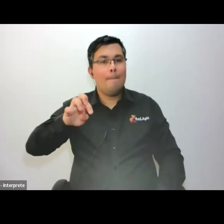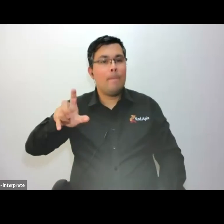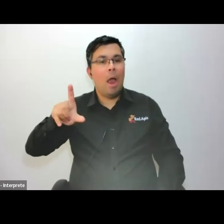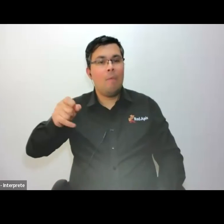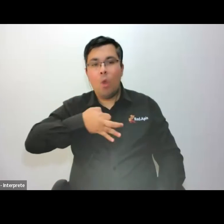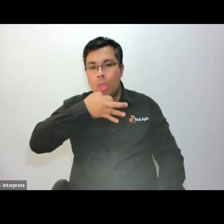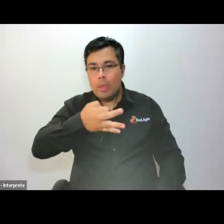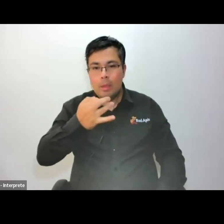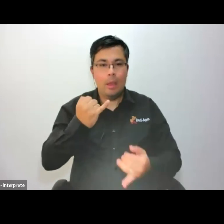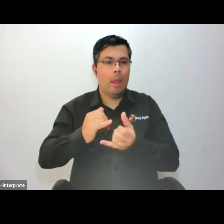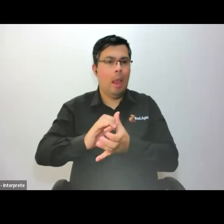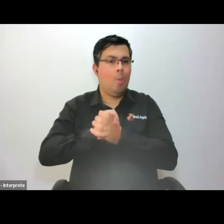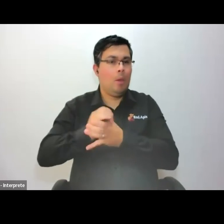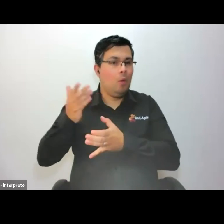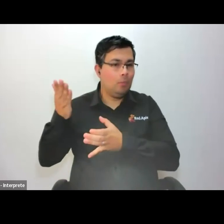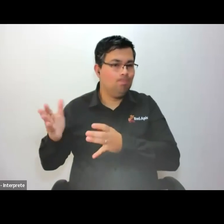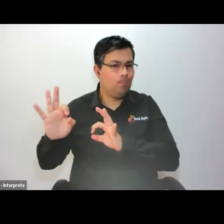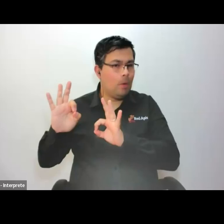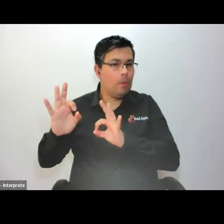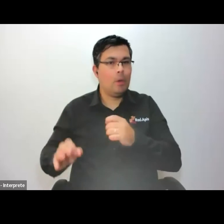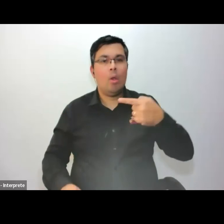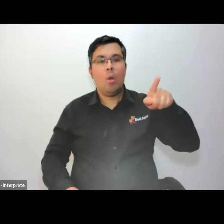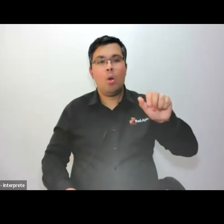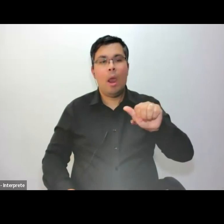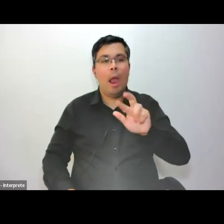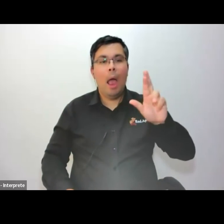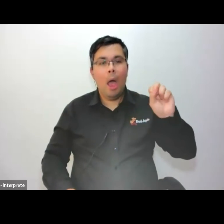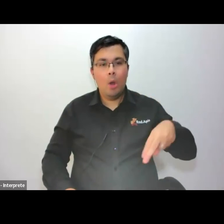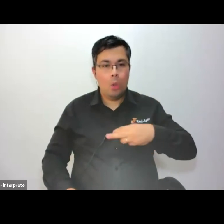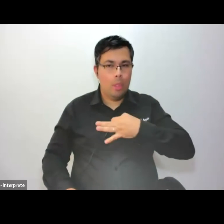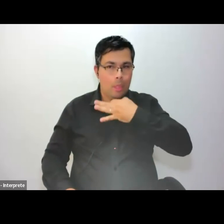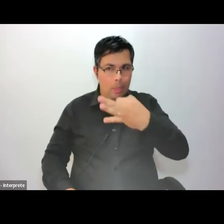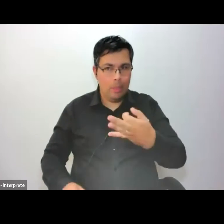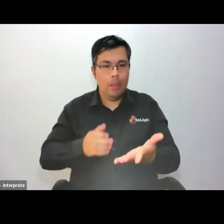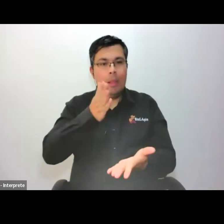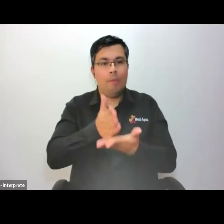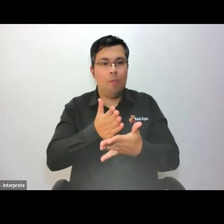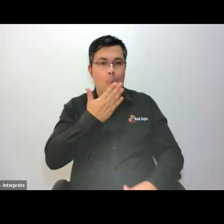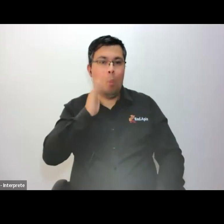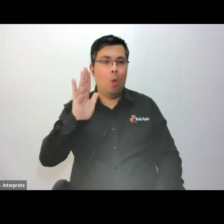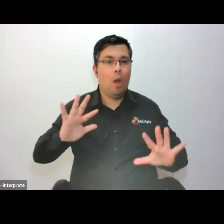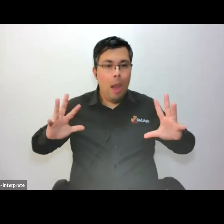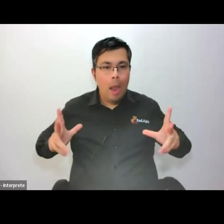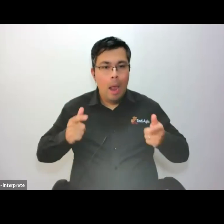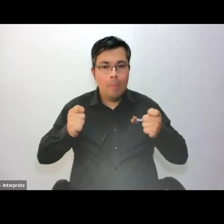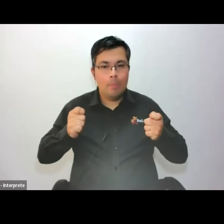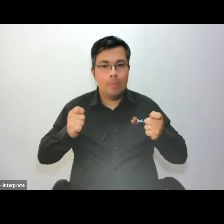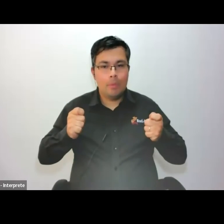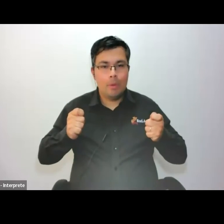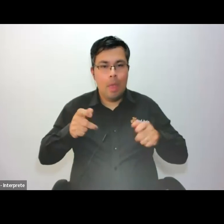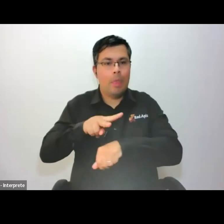en este minuto clave, ¿ya? O lo que nos dice Aarón, tenemos que mejorar las capacidades de fiscalización, pero por